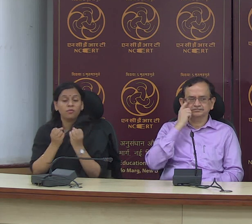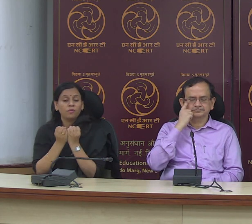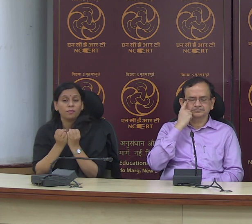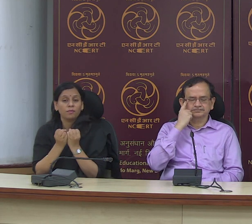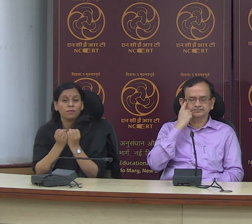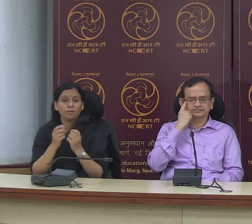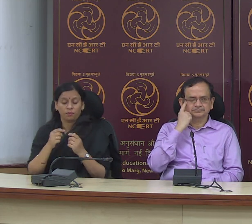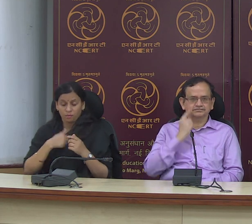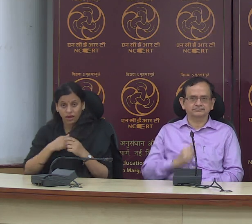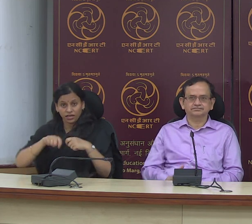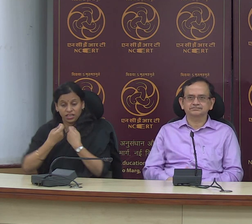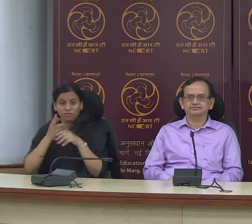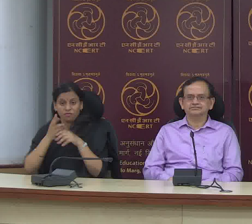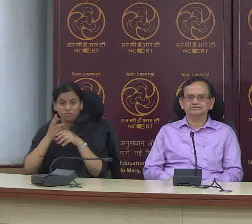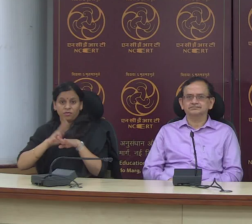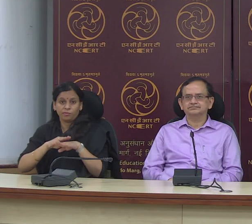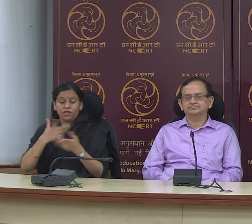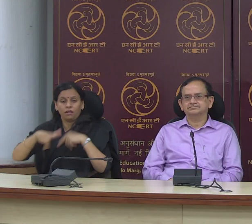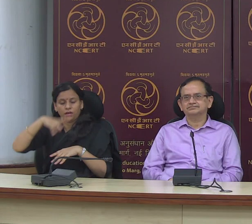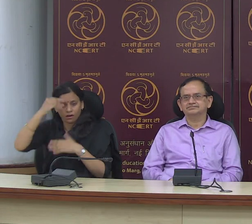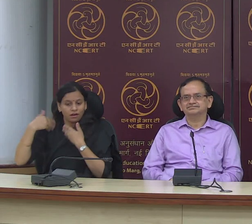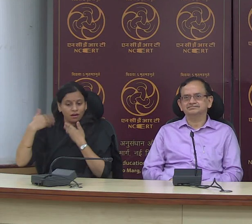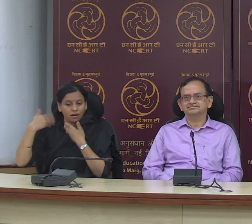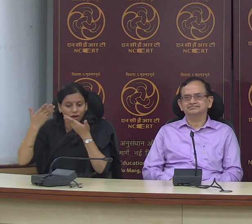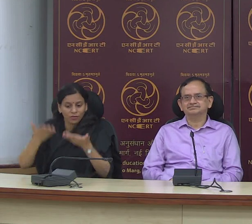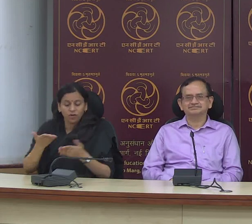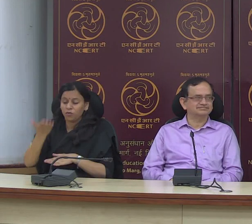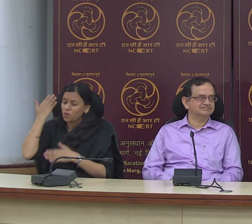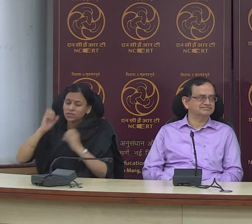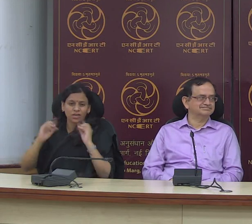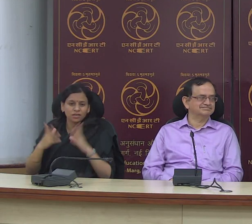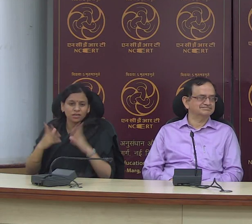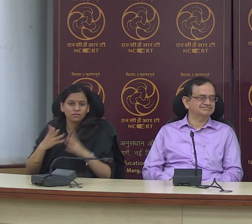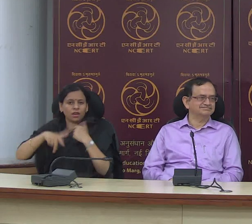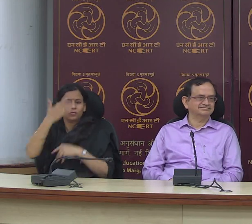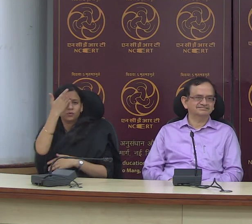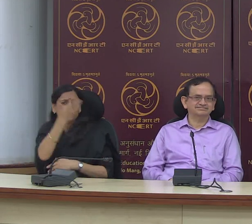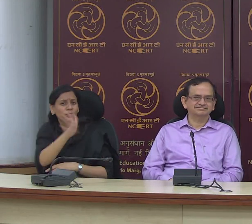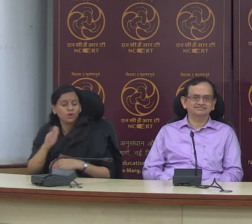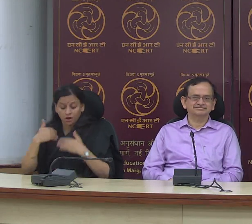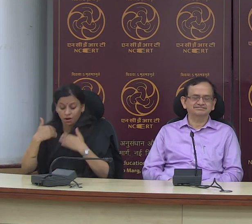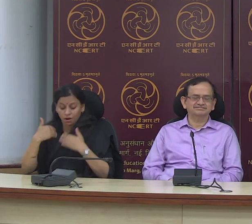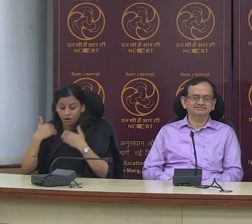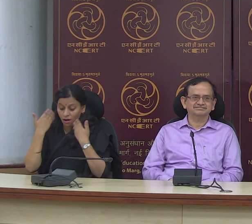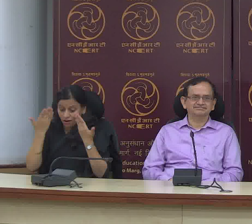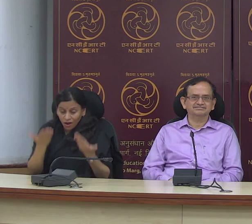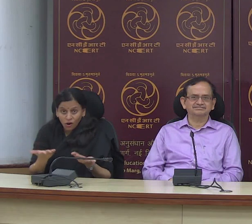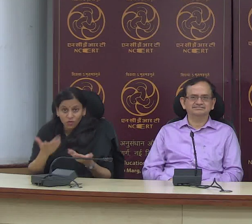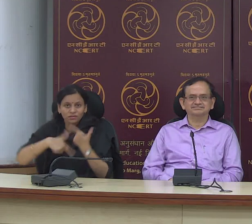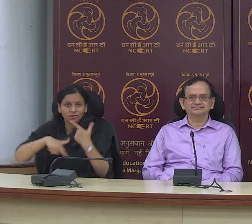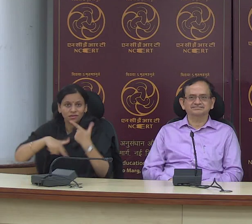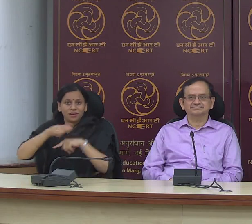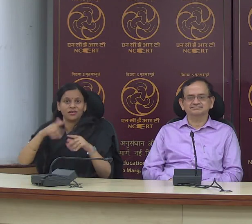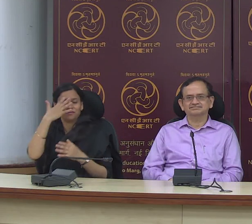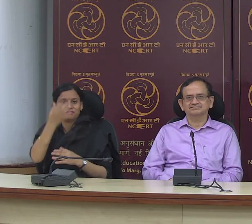मैक्सिमम ऑफ माई प्रोडक्शन टीम हैज़ लर्न द साइन लैंग्वेज, जिनको शुरू में बिल्कुल कुछ नहीं आता था, दे हैव नाउ रीच द स्टेज कि वो